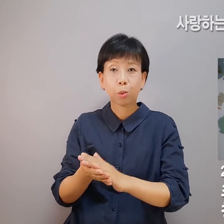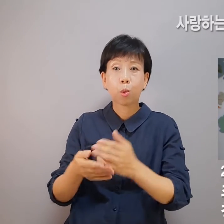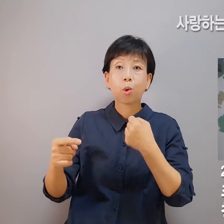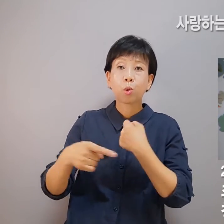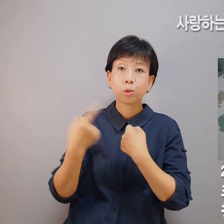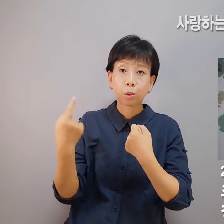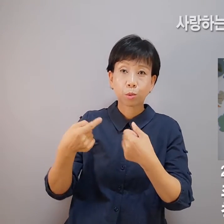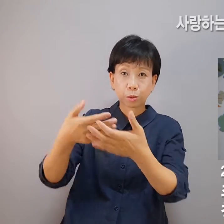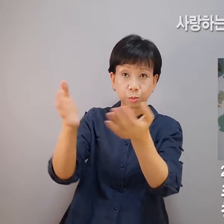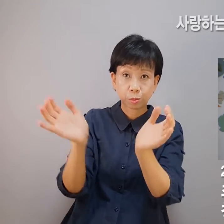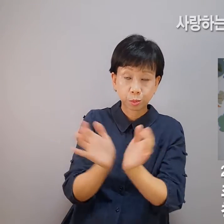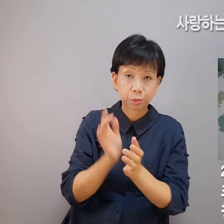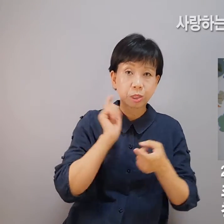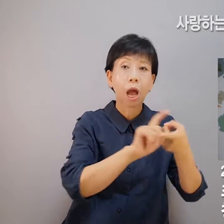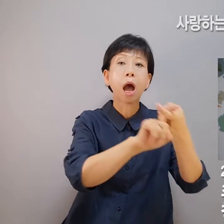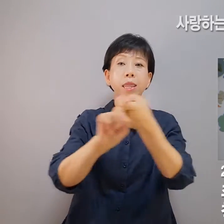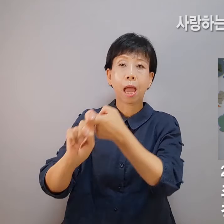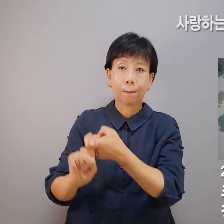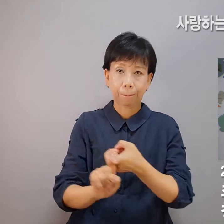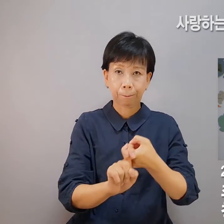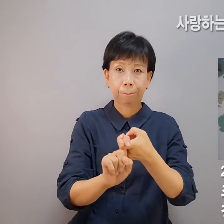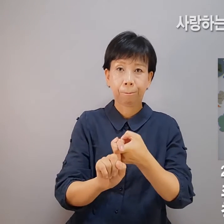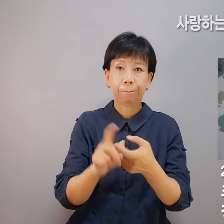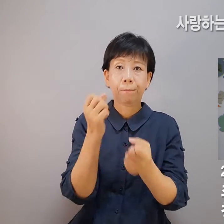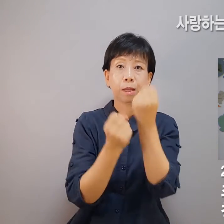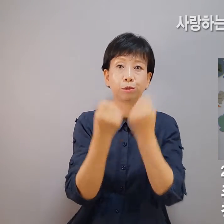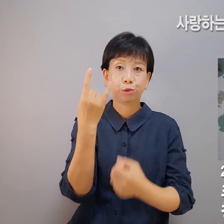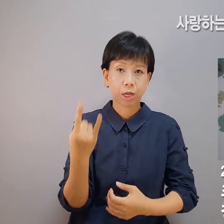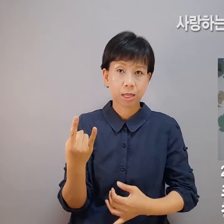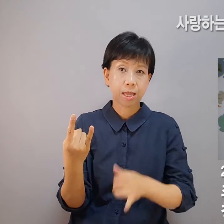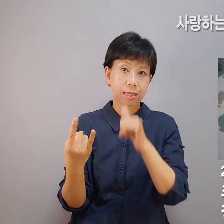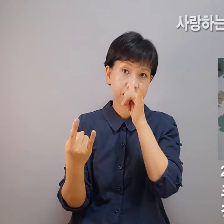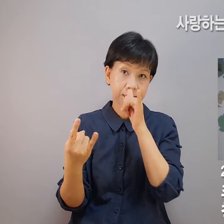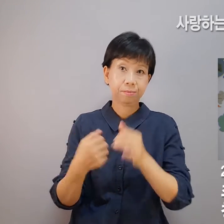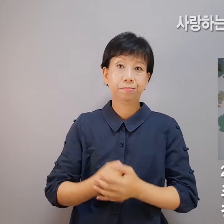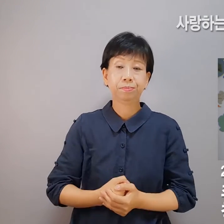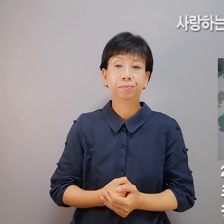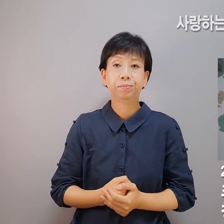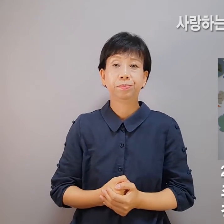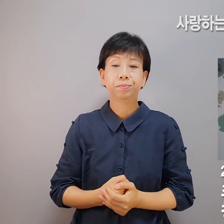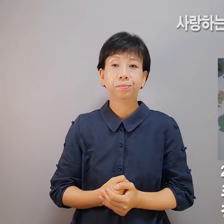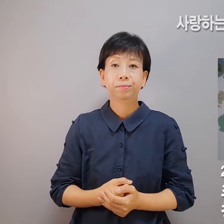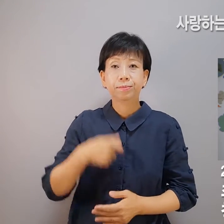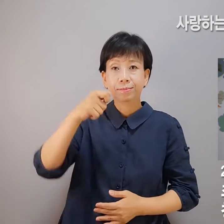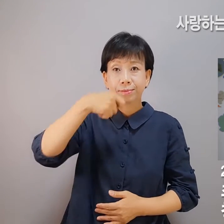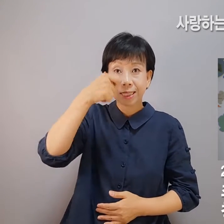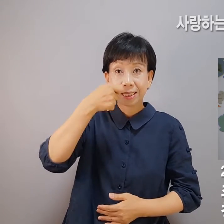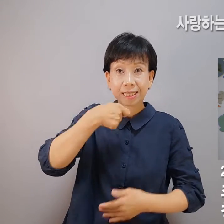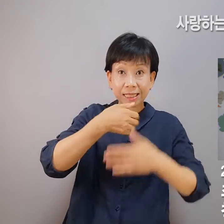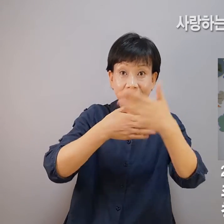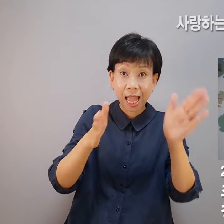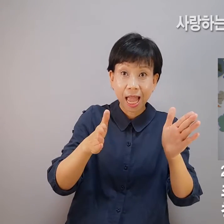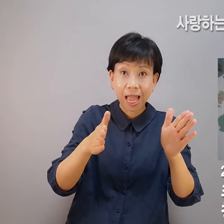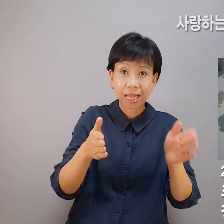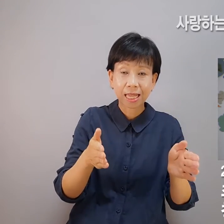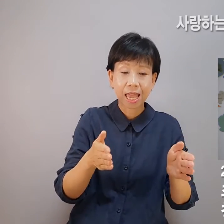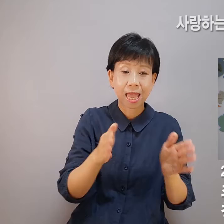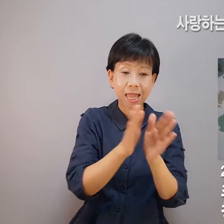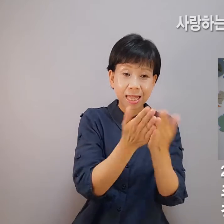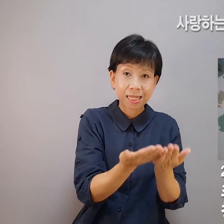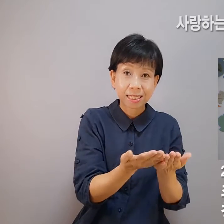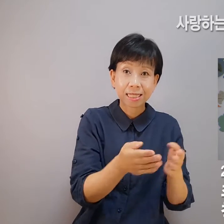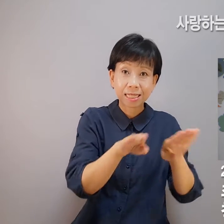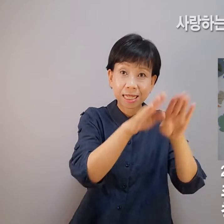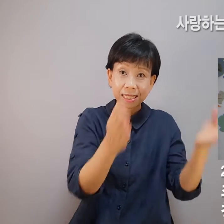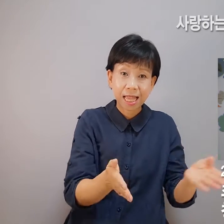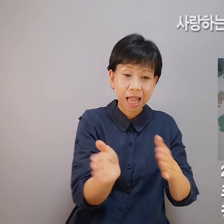예배드리고 이제 뭐 센터 학습이나 아니면 또 식당에서 이제 책상 다 치우고 거기서 아이들